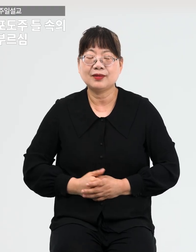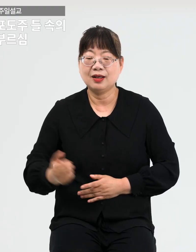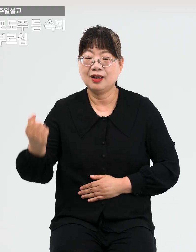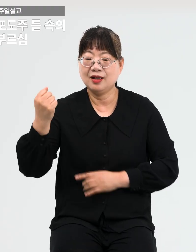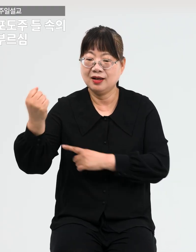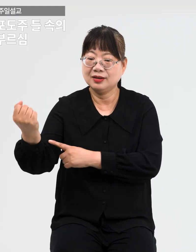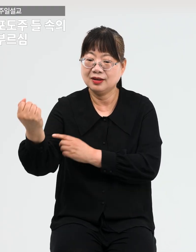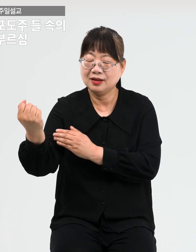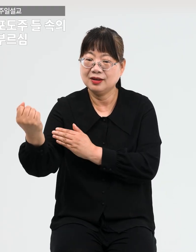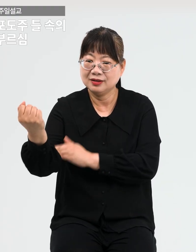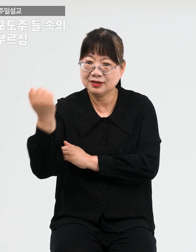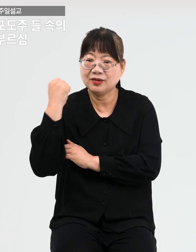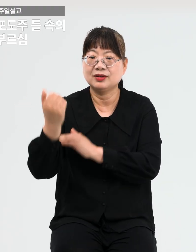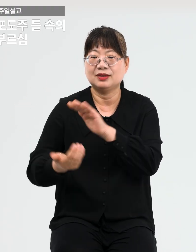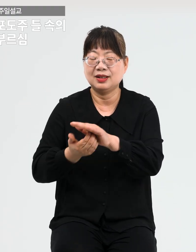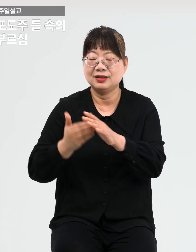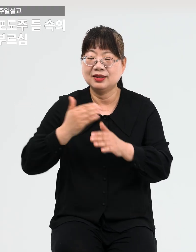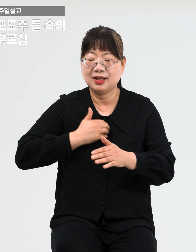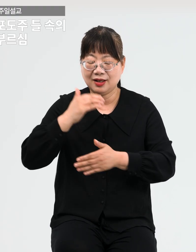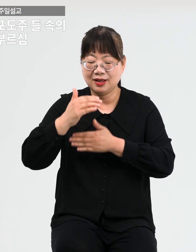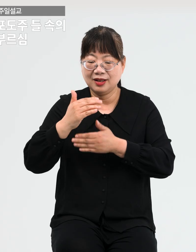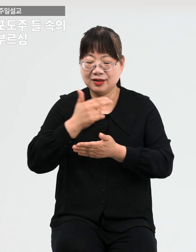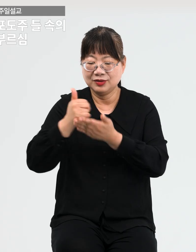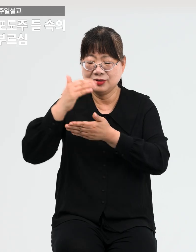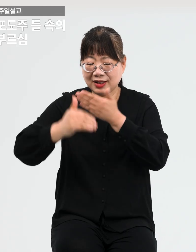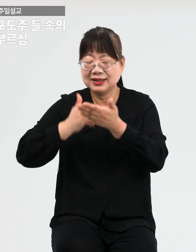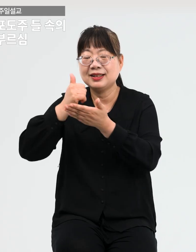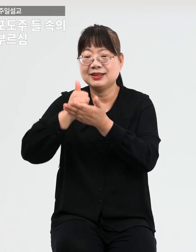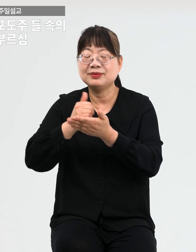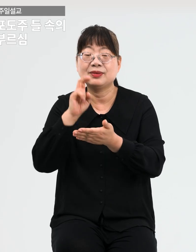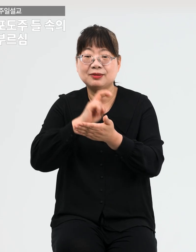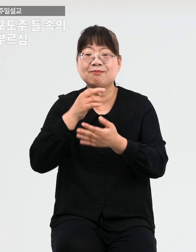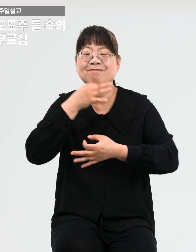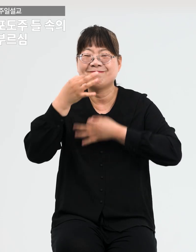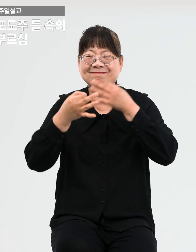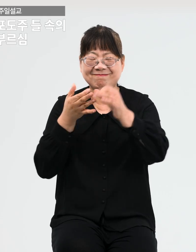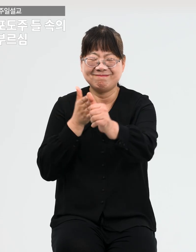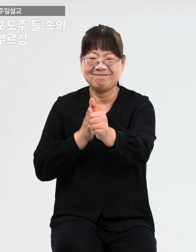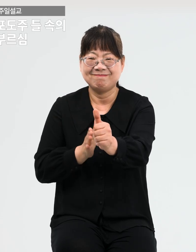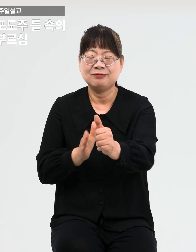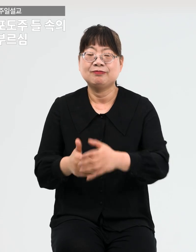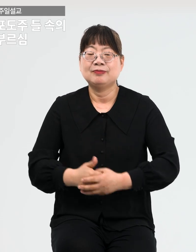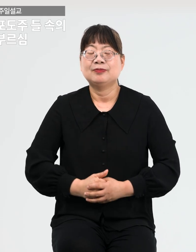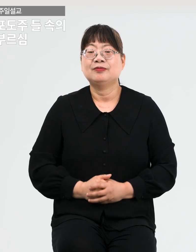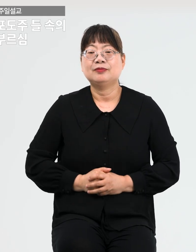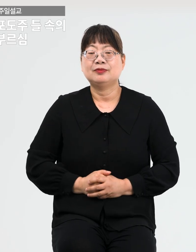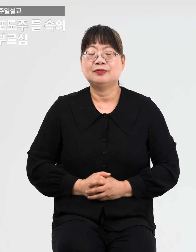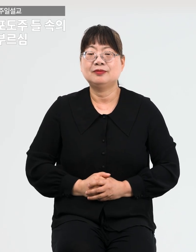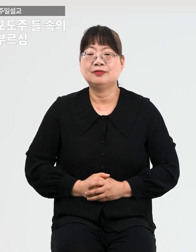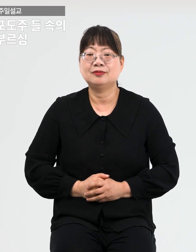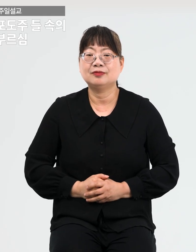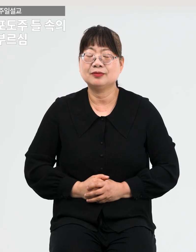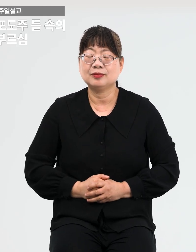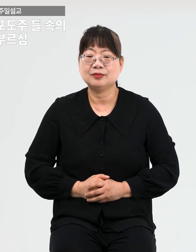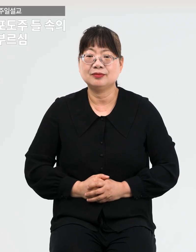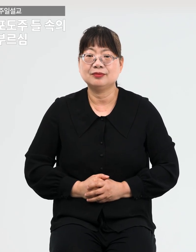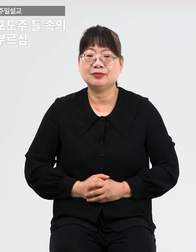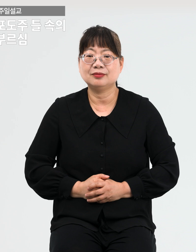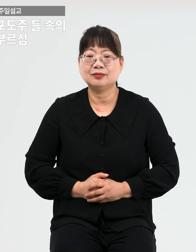전능하신 나의 주 하나님은